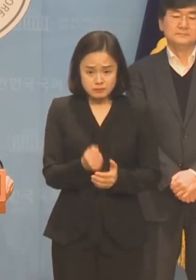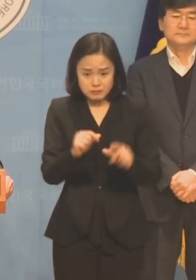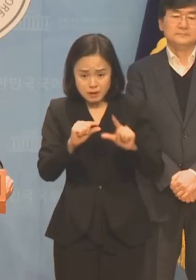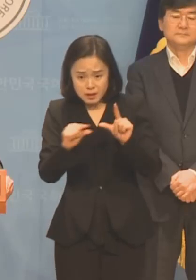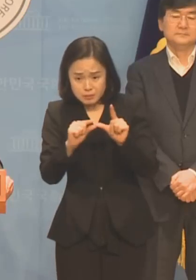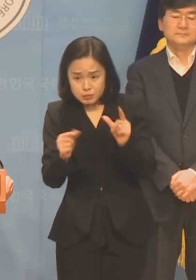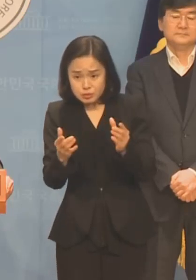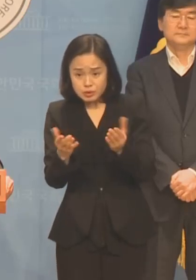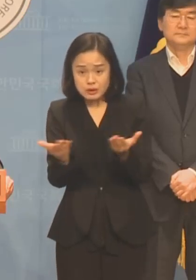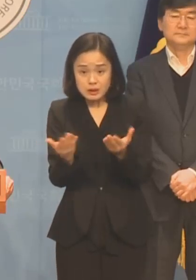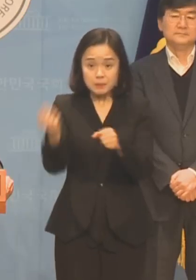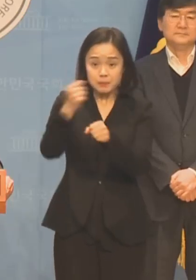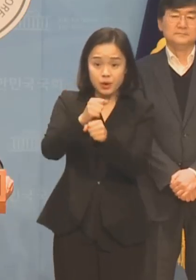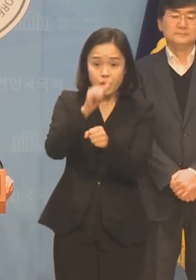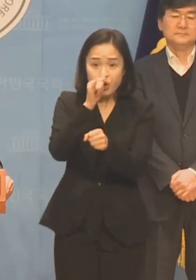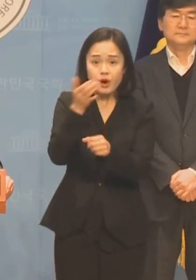법조팀,